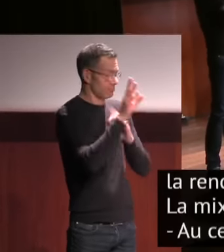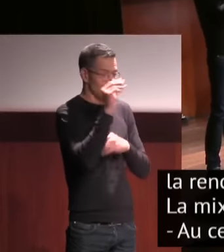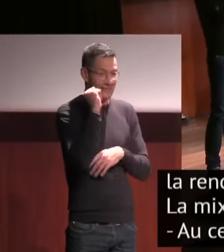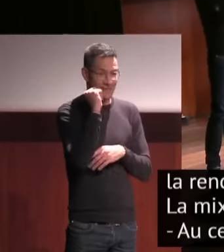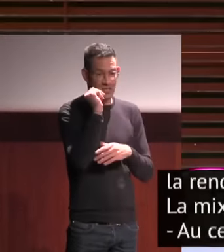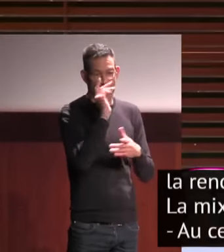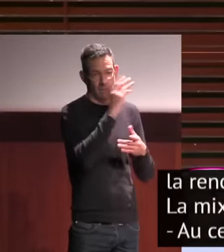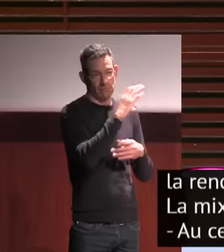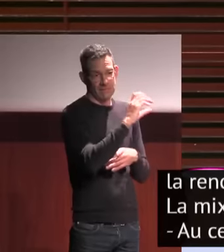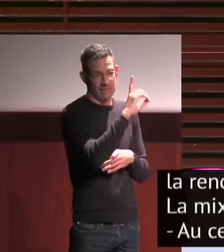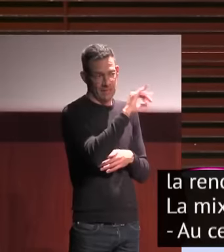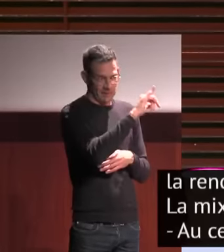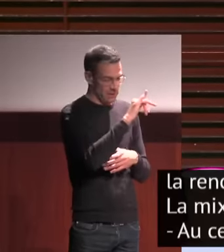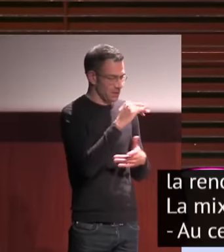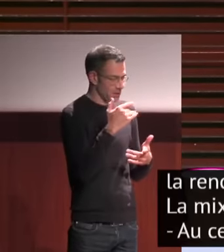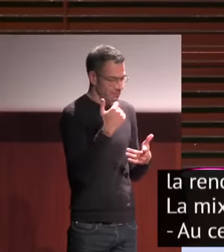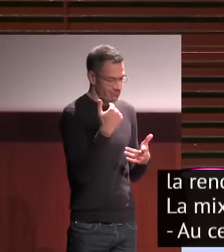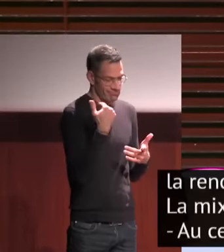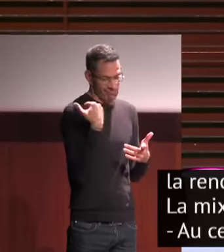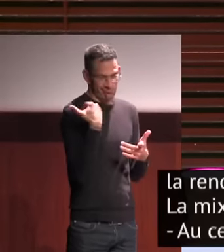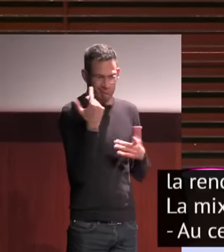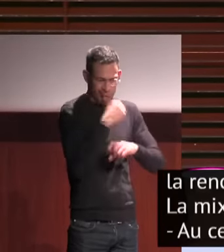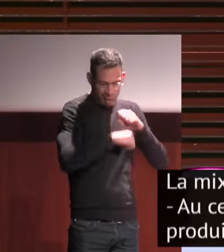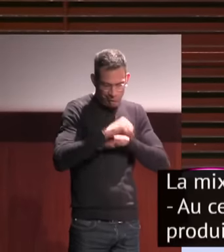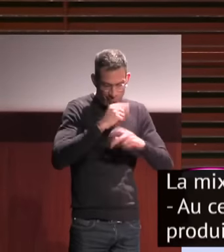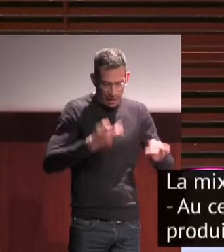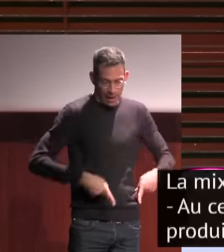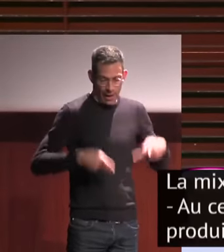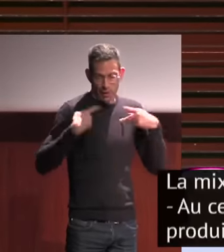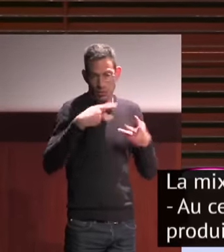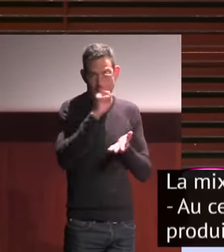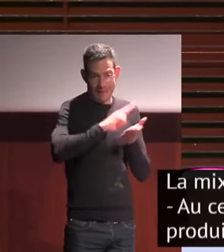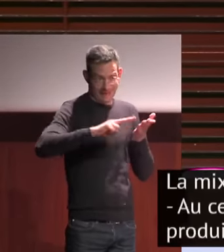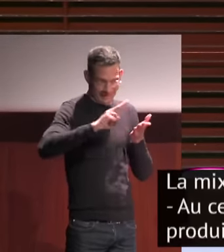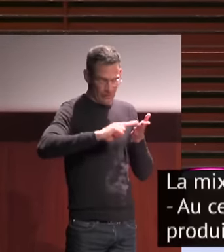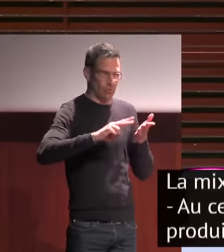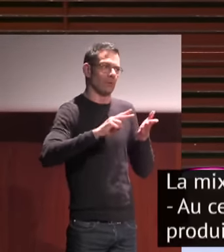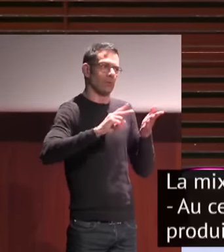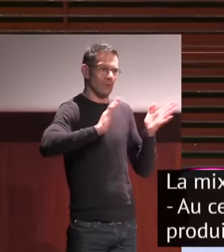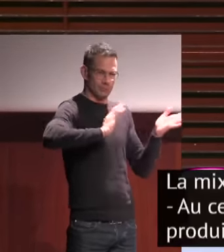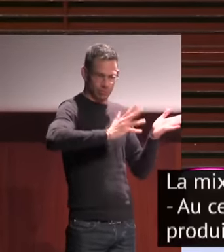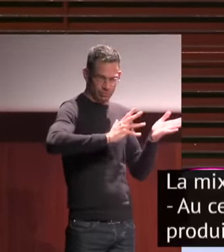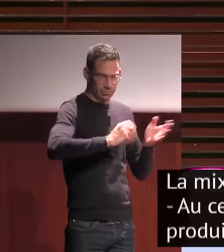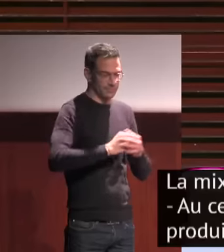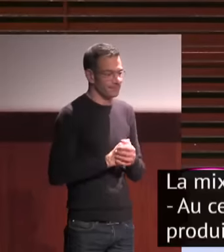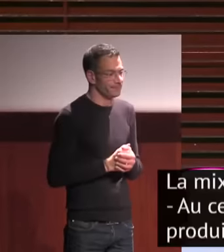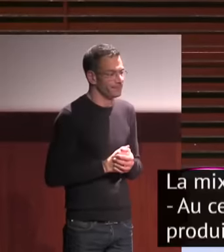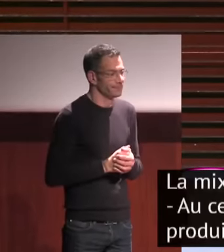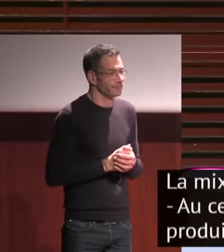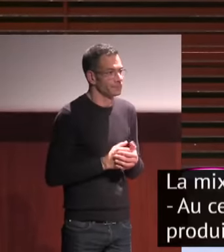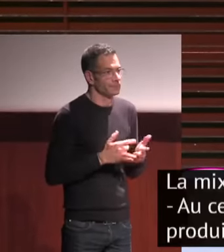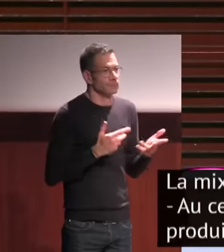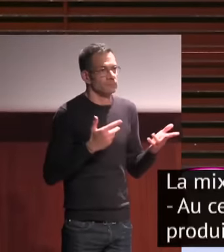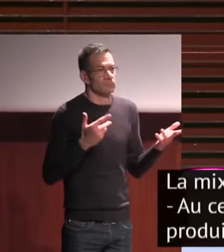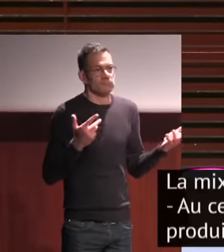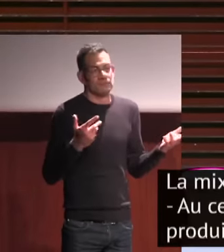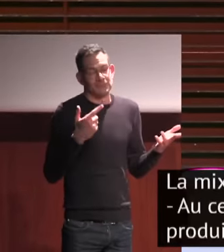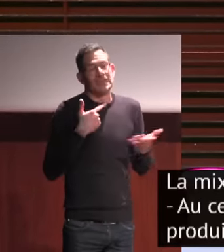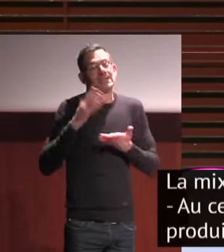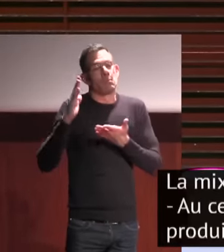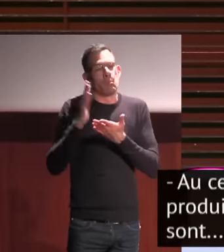commencé à produire donc, des ateliers de lecture en LSF. Donc, c'est des ateliers qui sont... C'est un